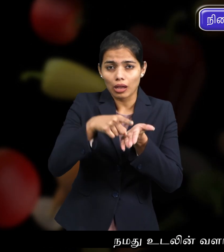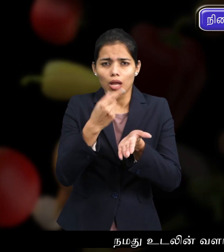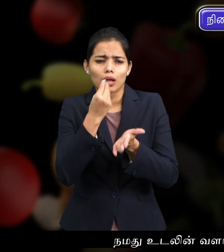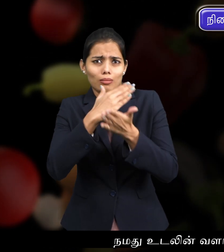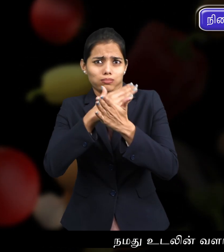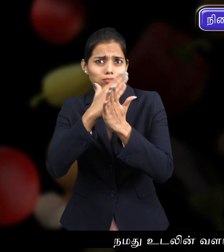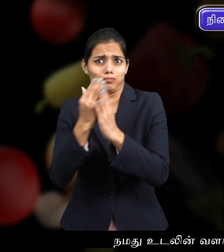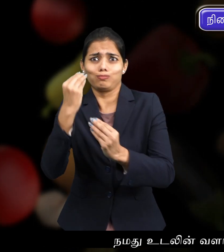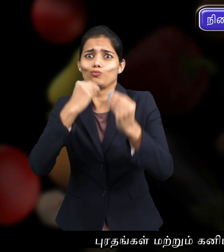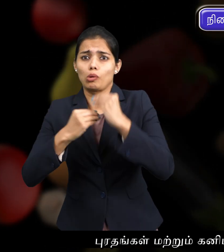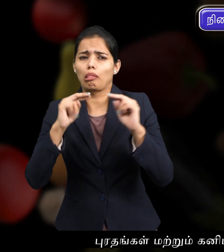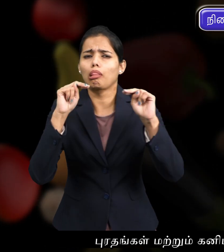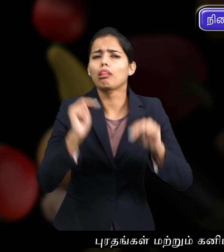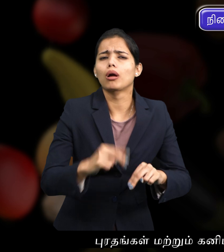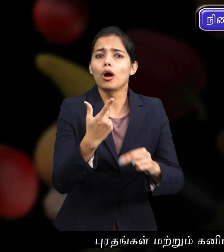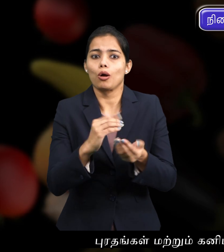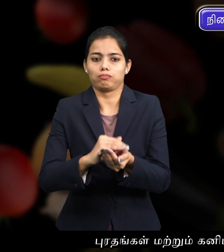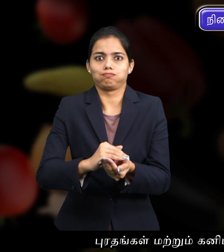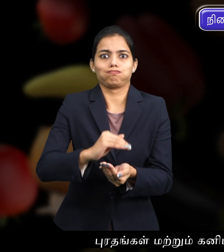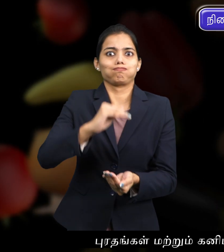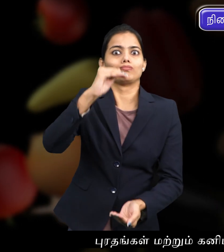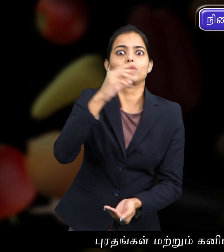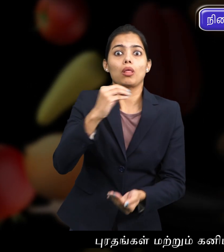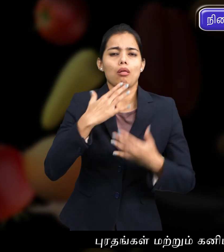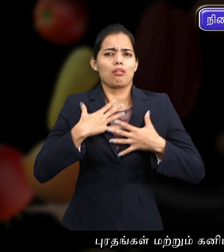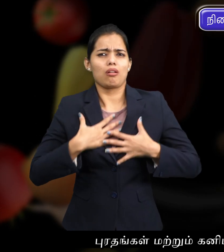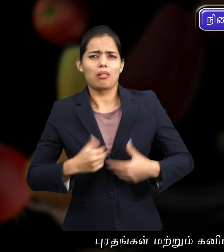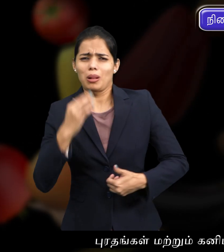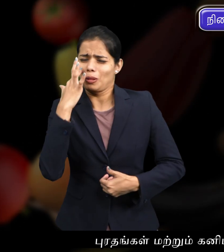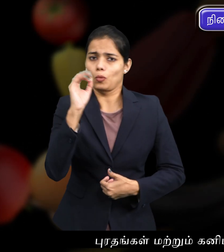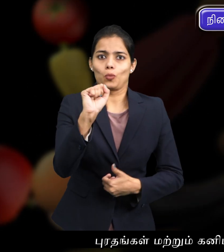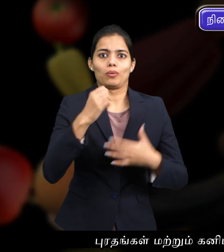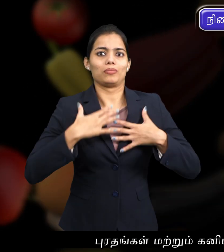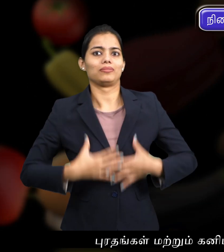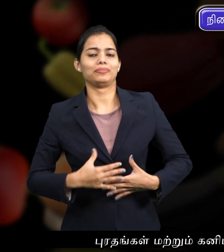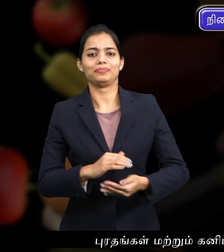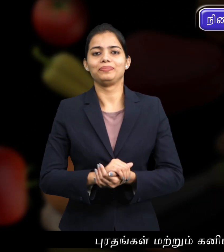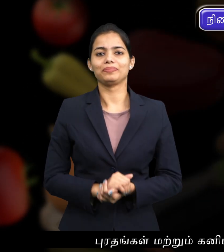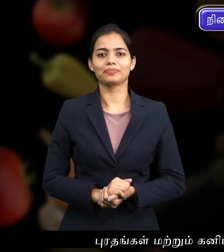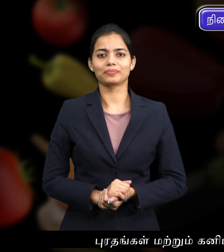வளர்ச்சிக்கும் பராமரிப்புக்கும் புரதங்கள் மற்றும் கனிமச்சத்து தேவைப்படுகின்றன.